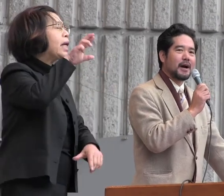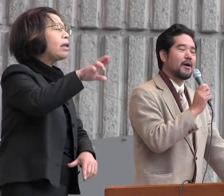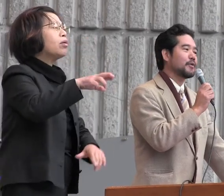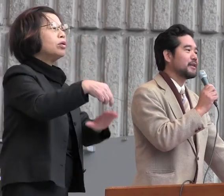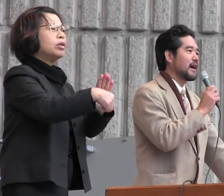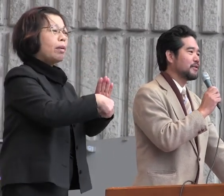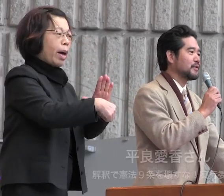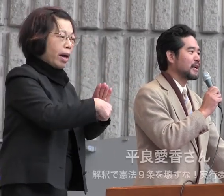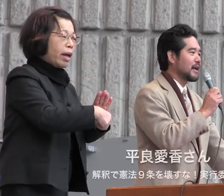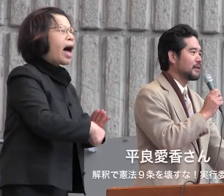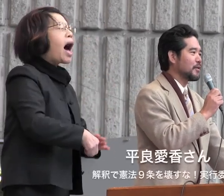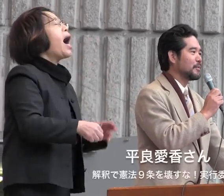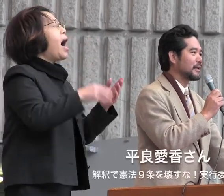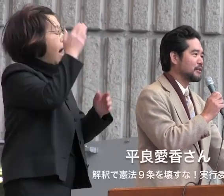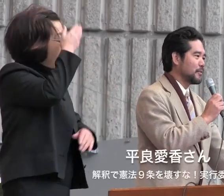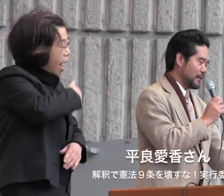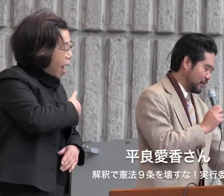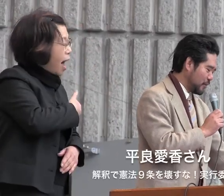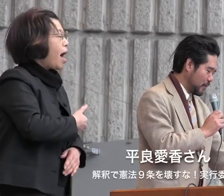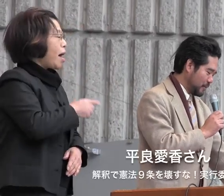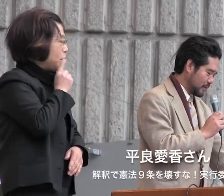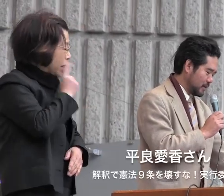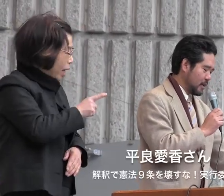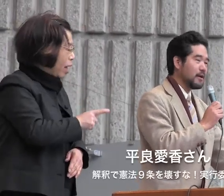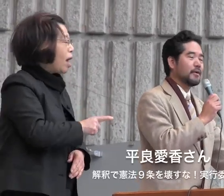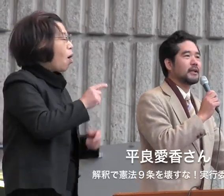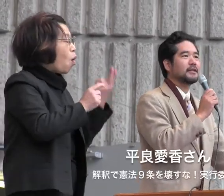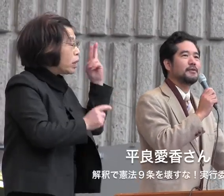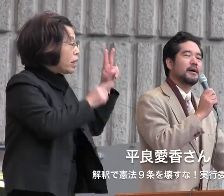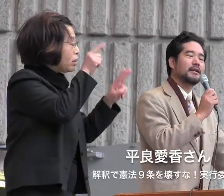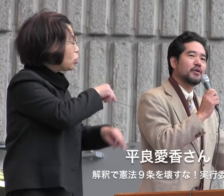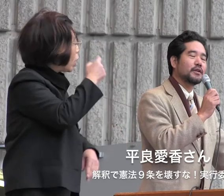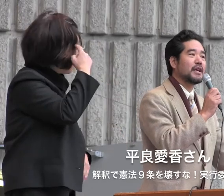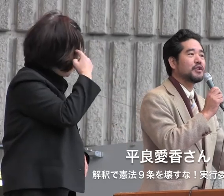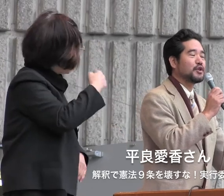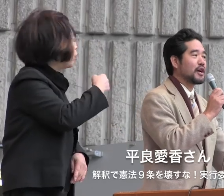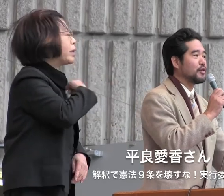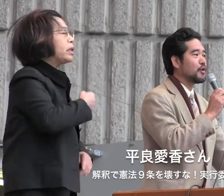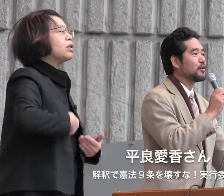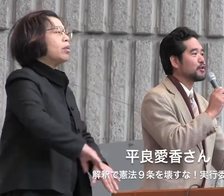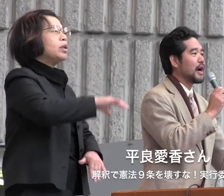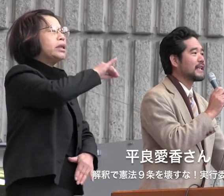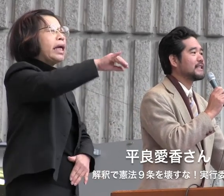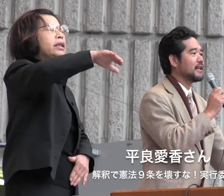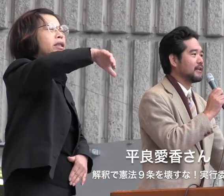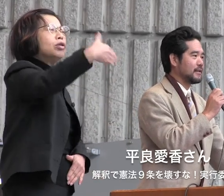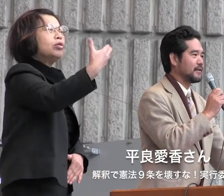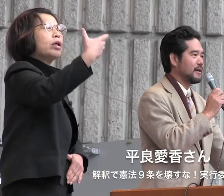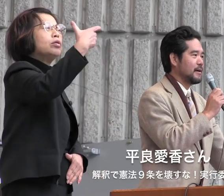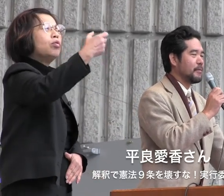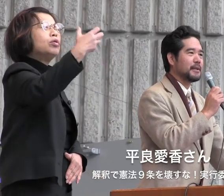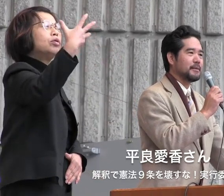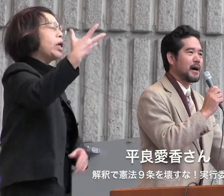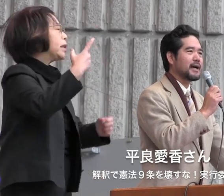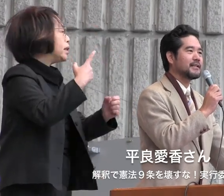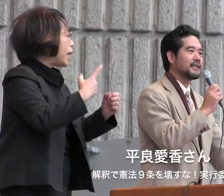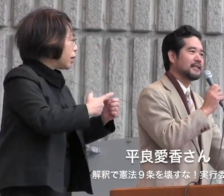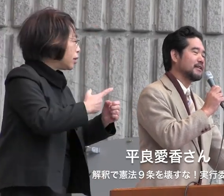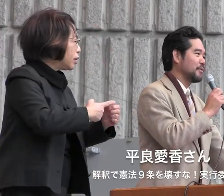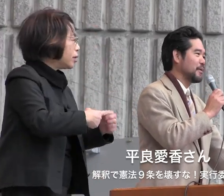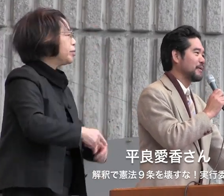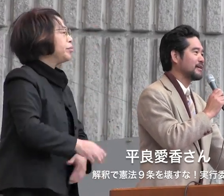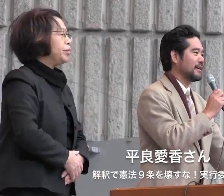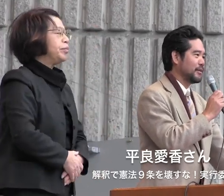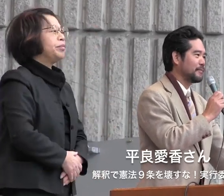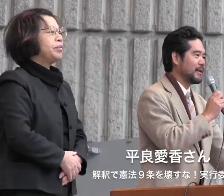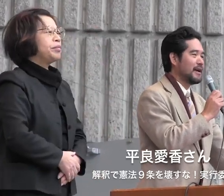前見ですが、沖縄の人だなと思った人もいると思います。私が生まれたのは1968年です。みんなにも暗算